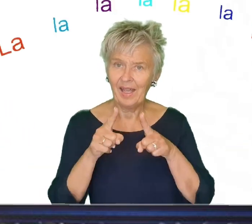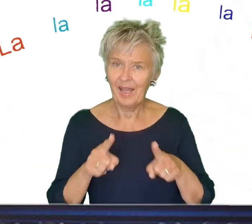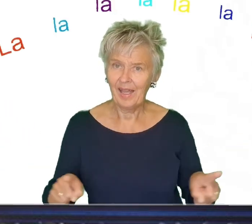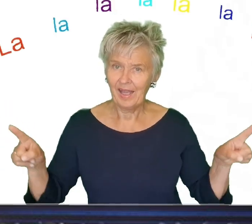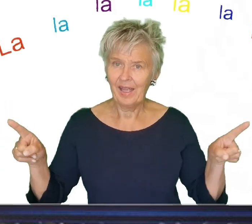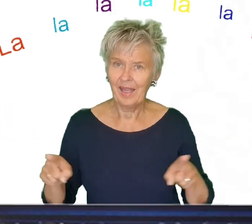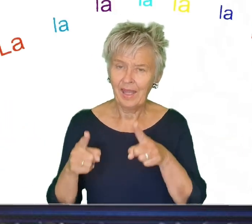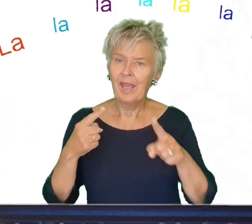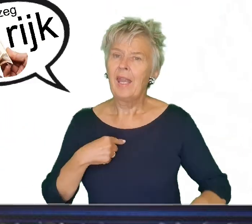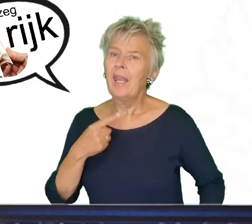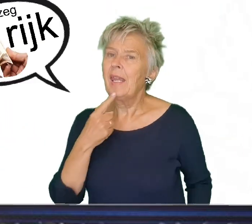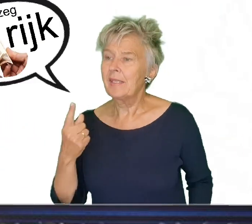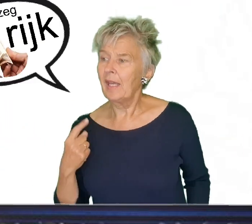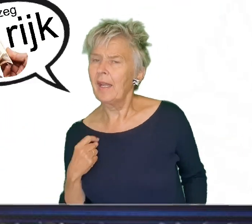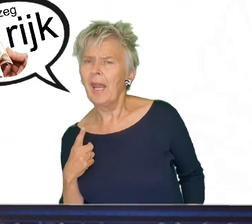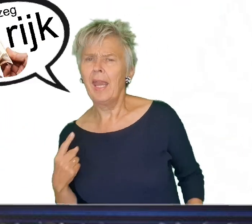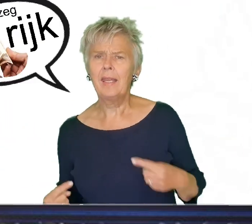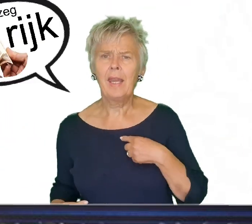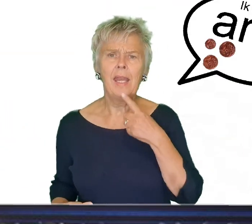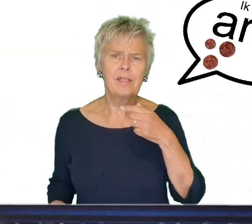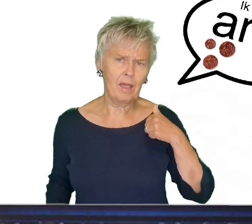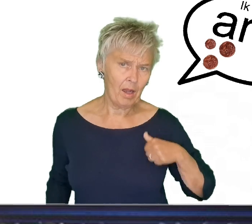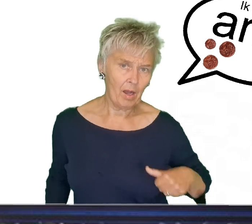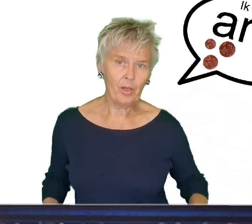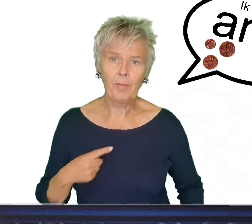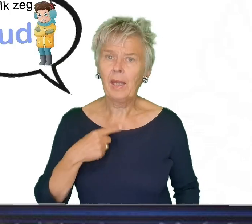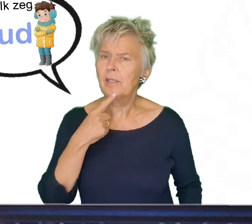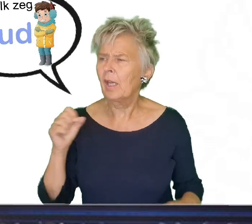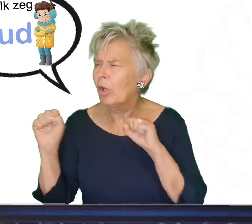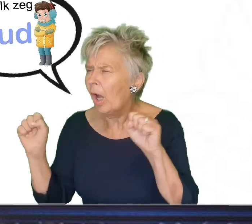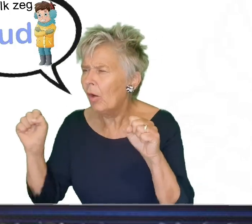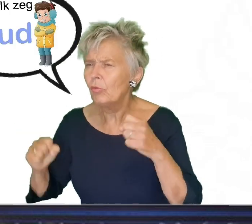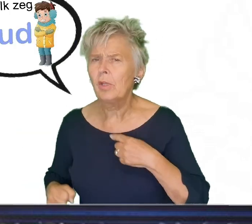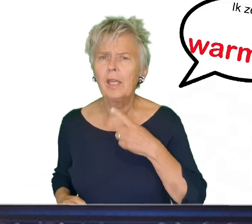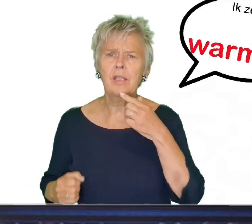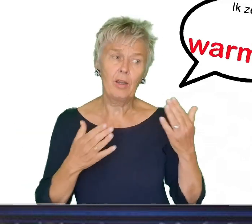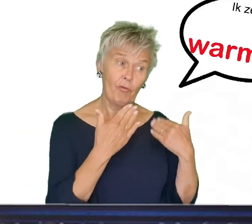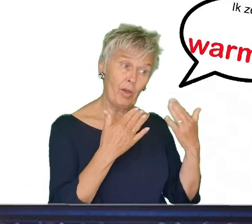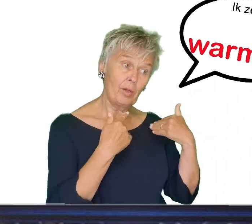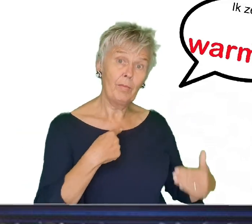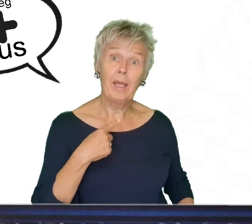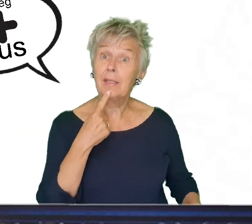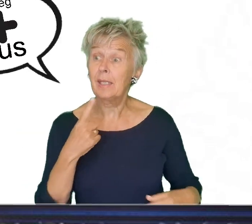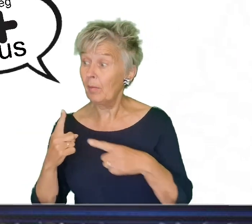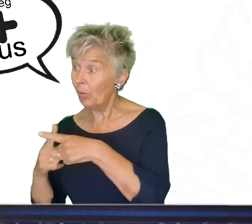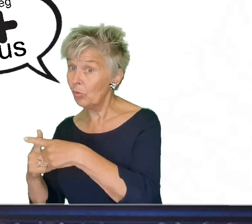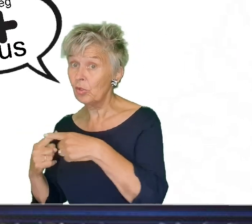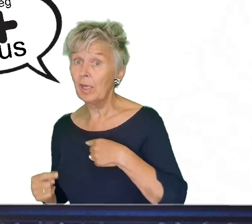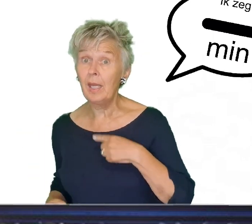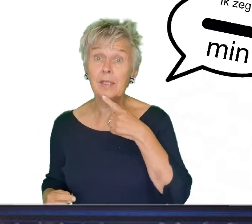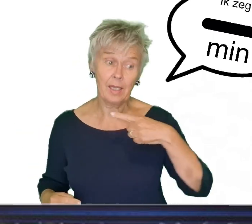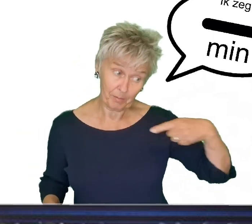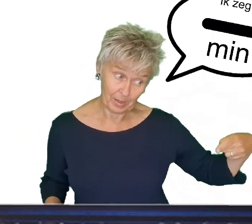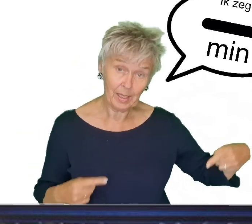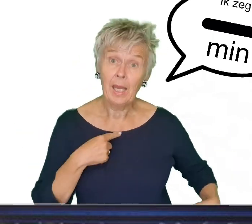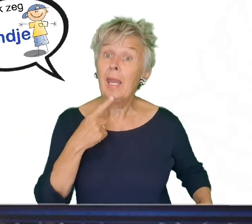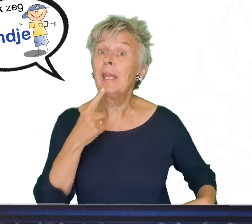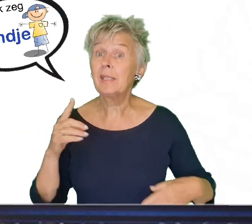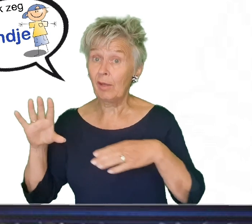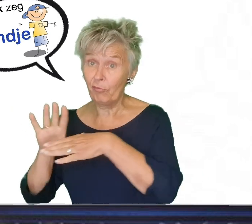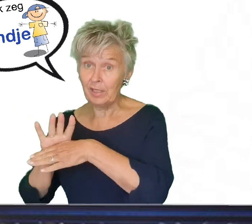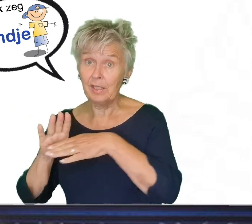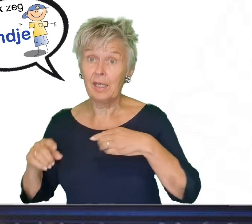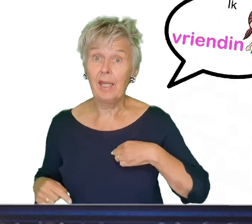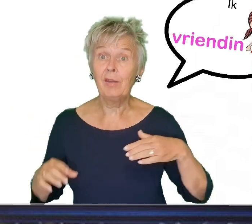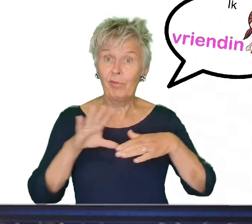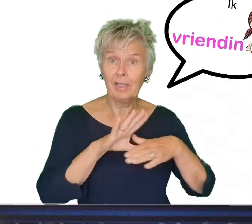la. Ik zeg rijk. Ik zeg arm. Ik zeg koud. Ik zeg warm. Ik zeg plus. Ik zeg min. Ik